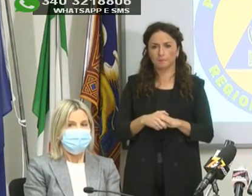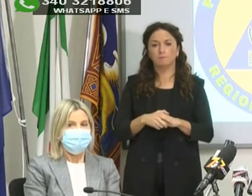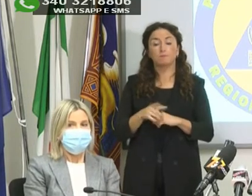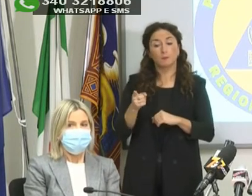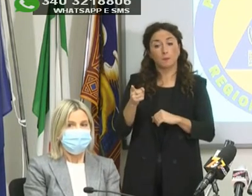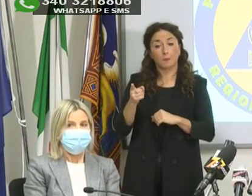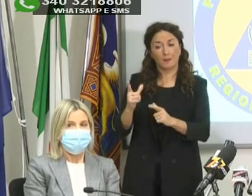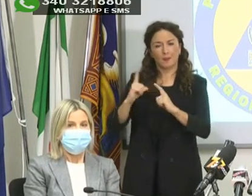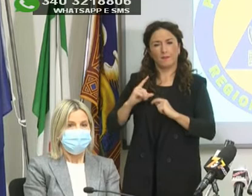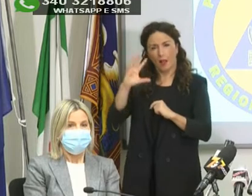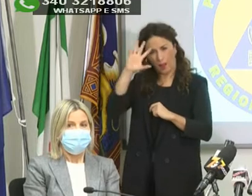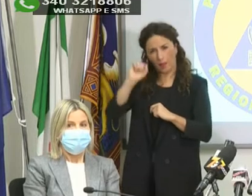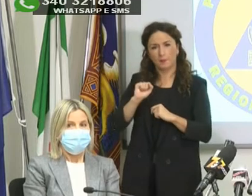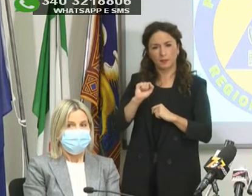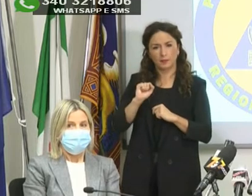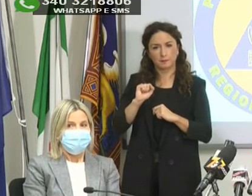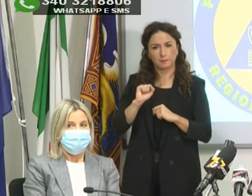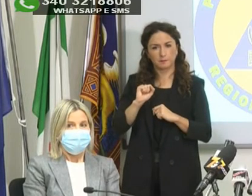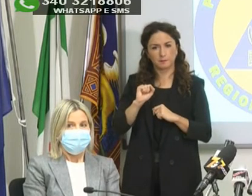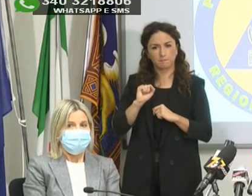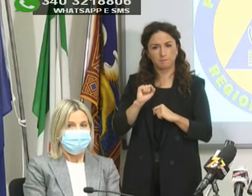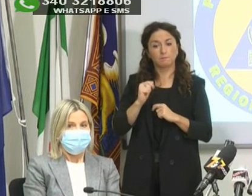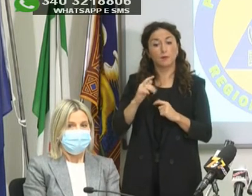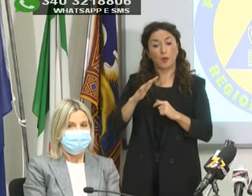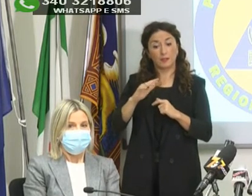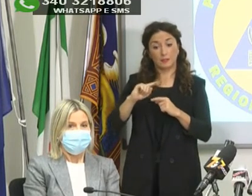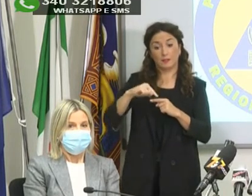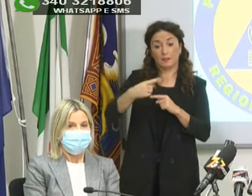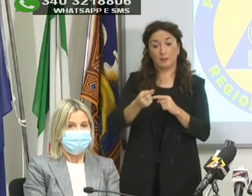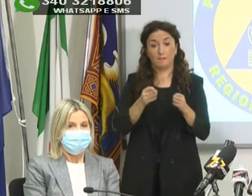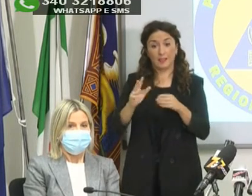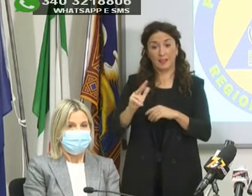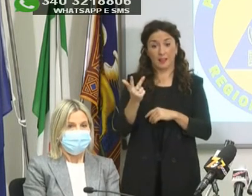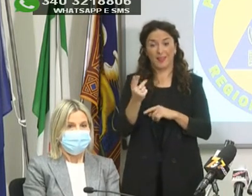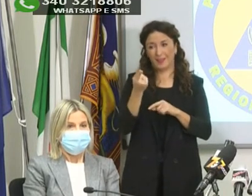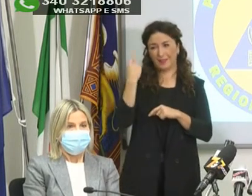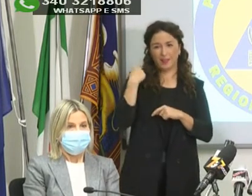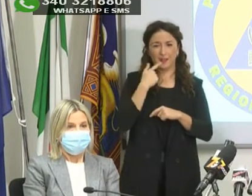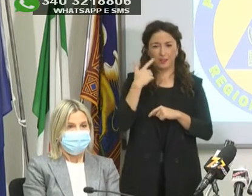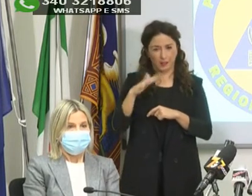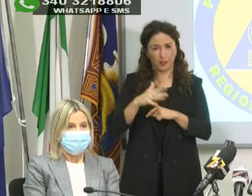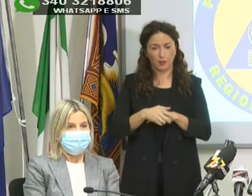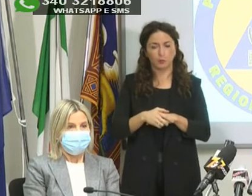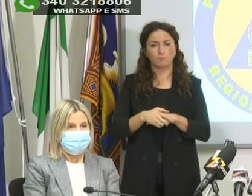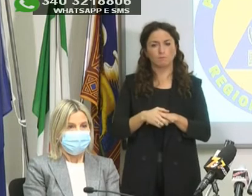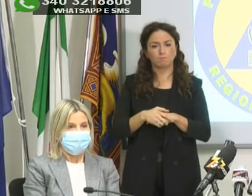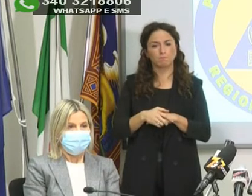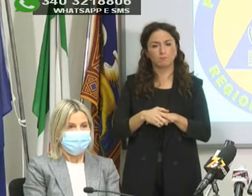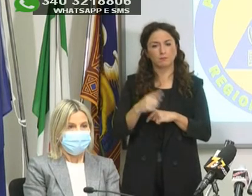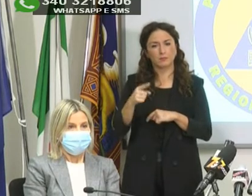che ci fa capire che stiamo passando nella fase 3, come vi ho detto ieri, che ci fa